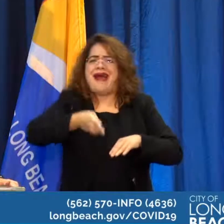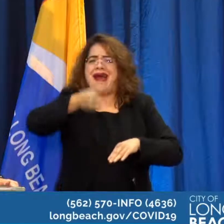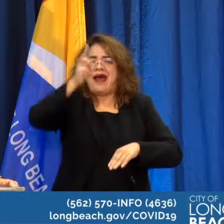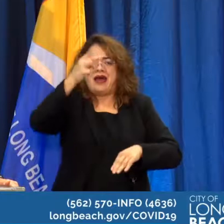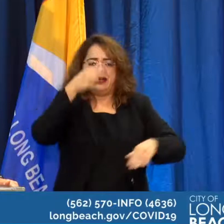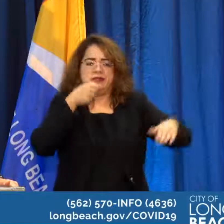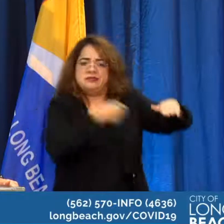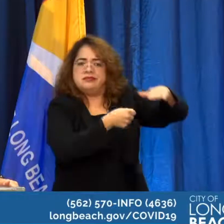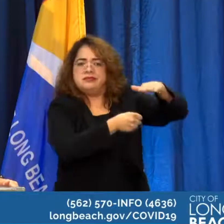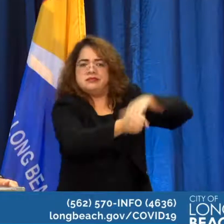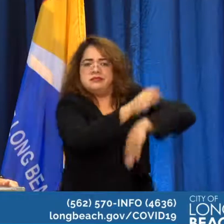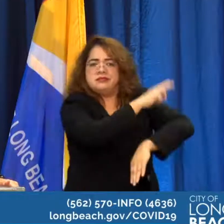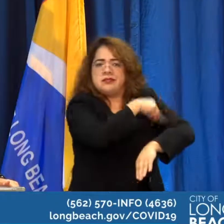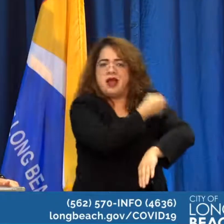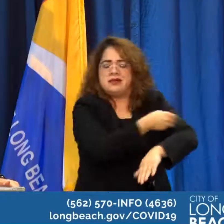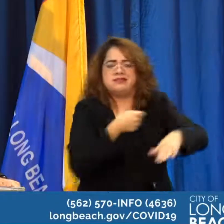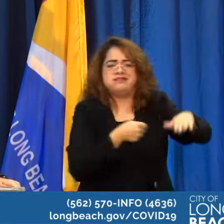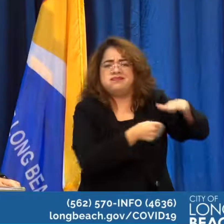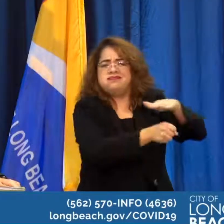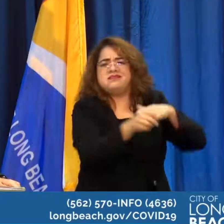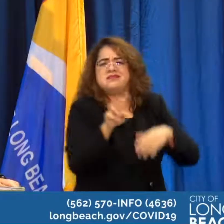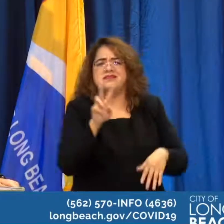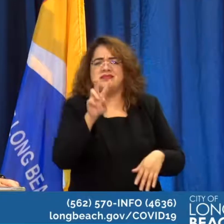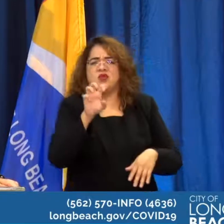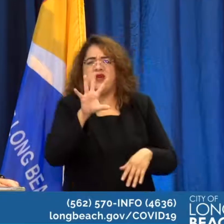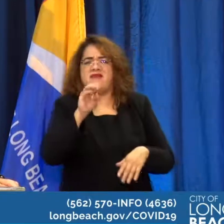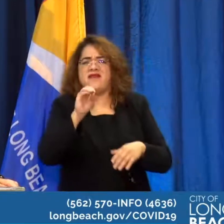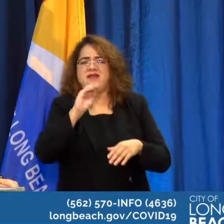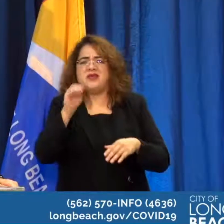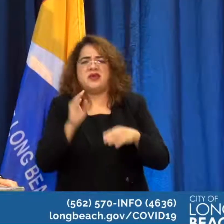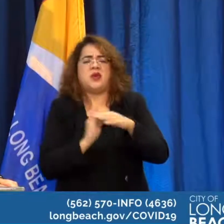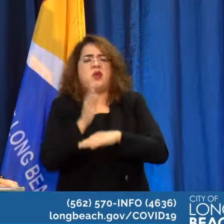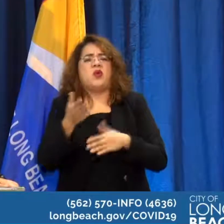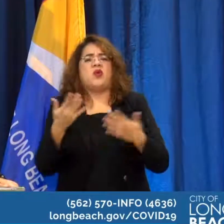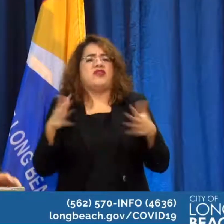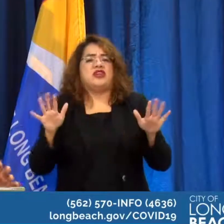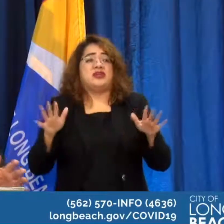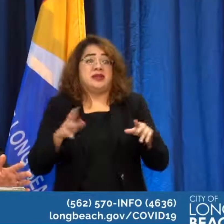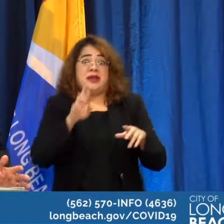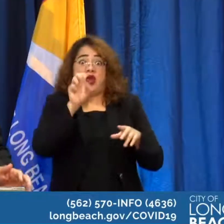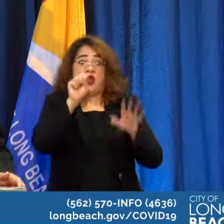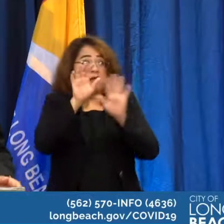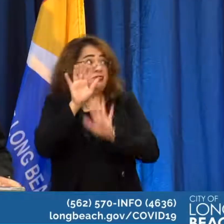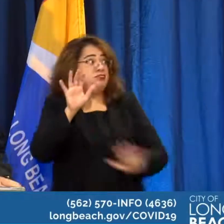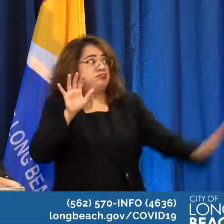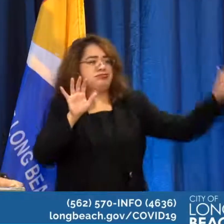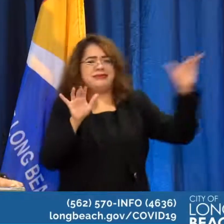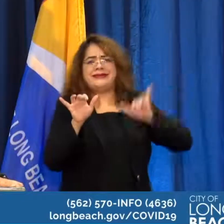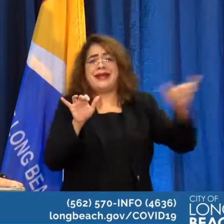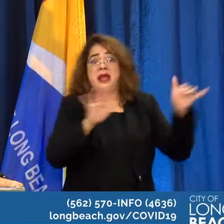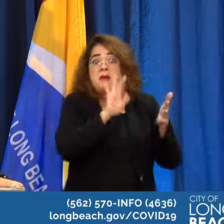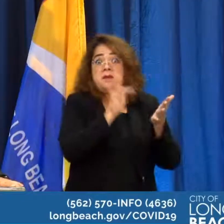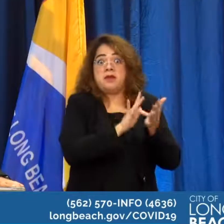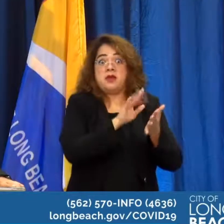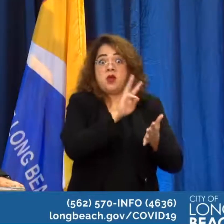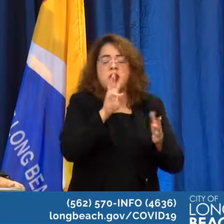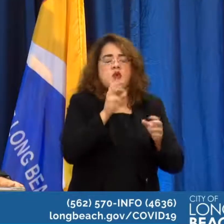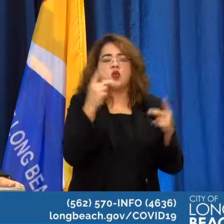eso también está pasando en todo el país. Acá en Long Beach, en las últimas 3 semanas, hemos